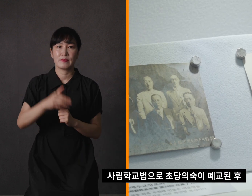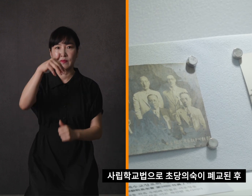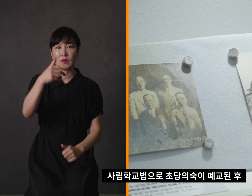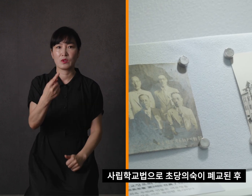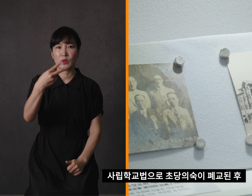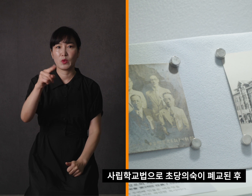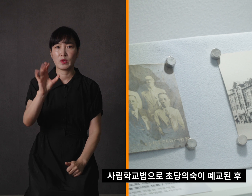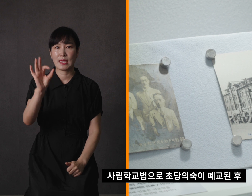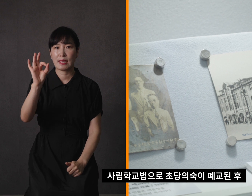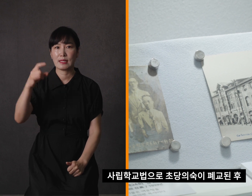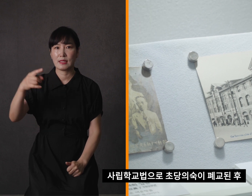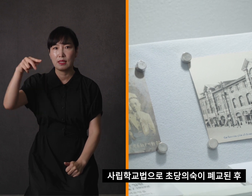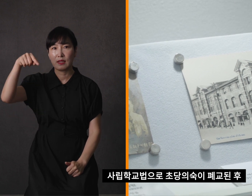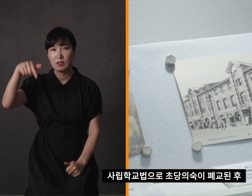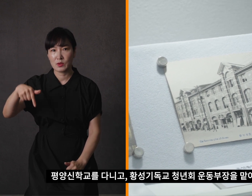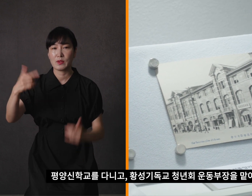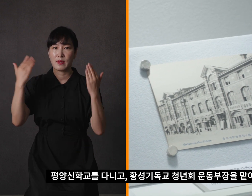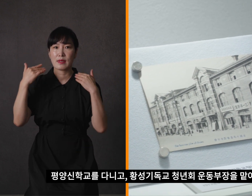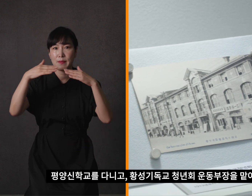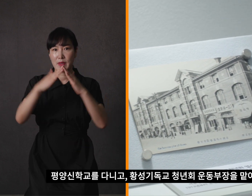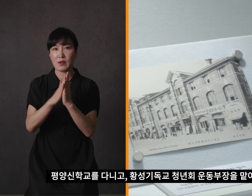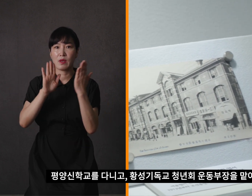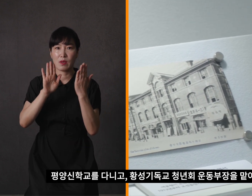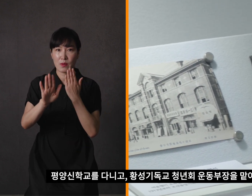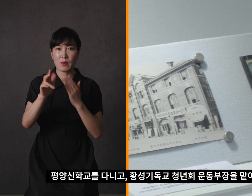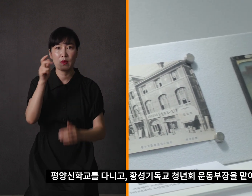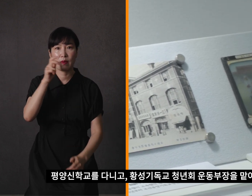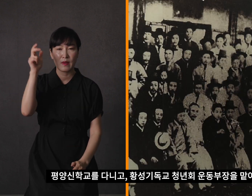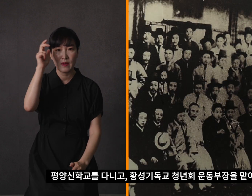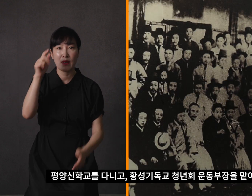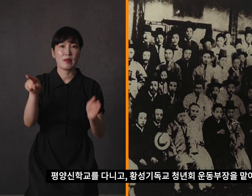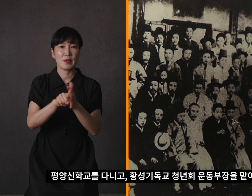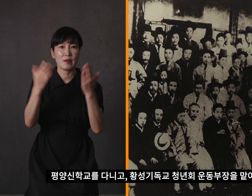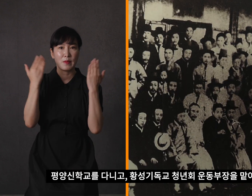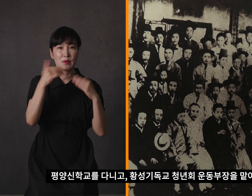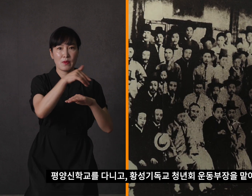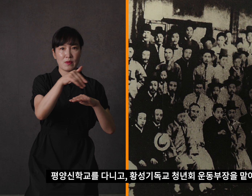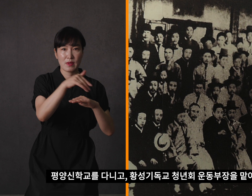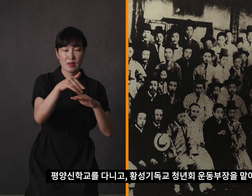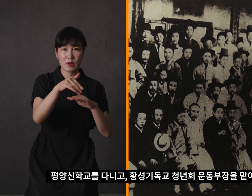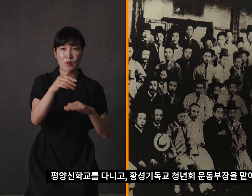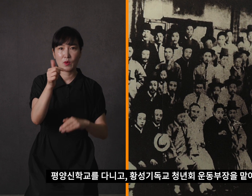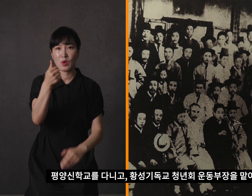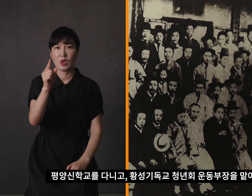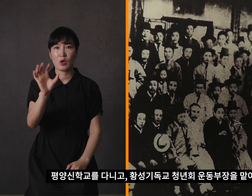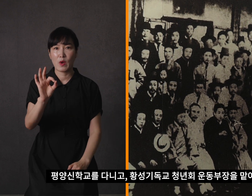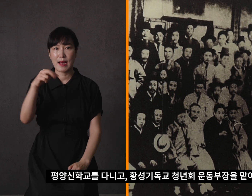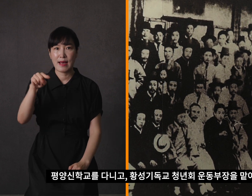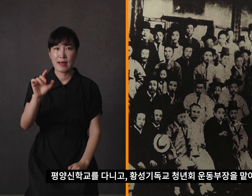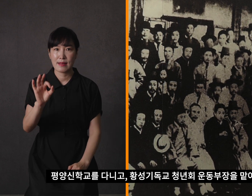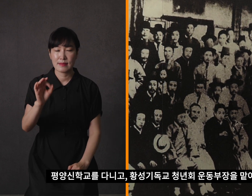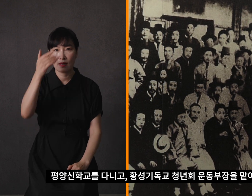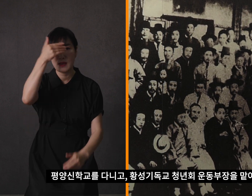사립학교법으로 초당의숙이 폐교된 후 평양신학교를 다니고 황성 기독교 청년의 운동부장을 맡아 활동합니다.